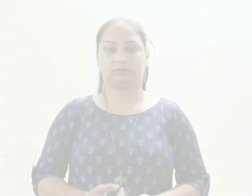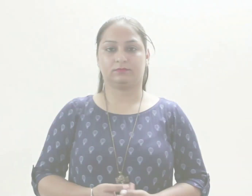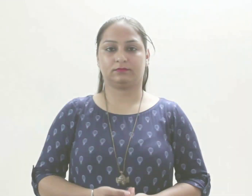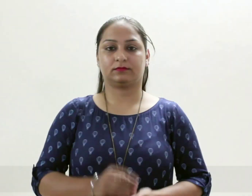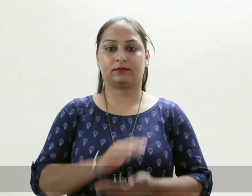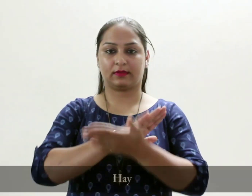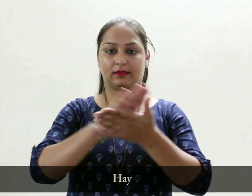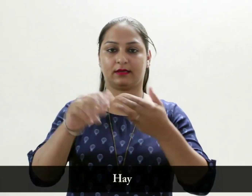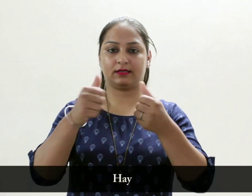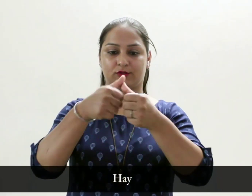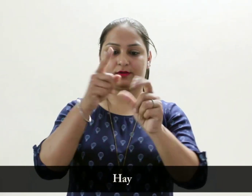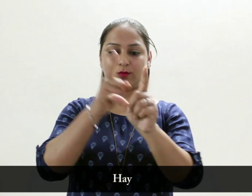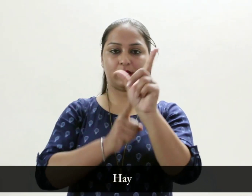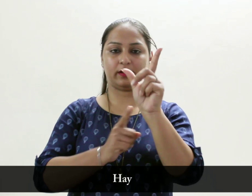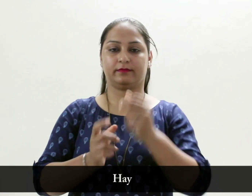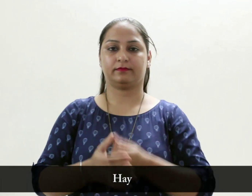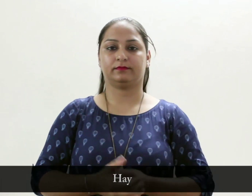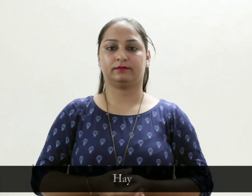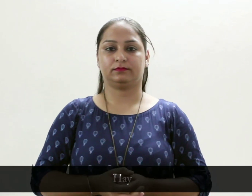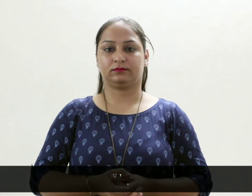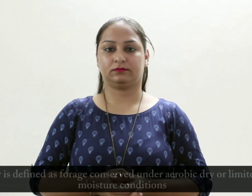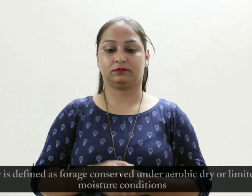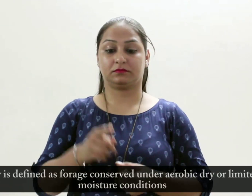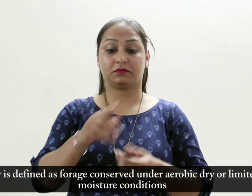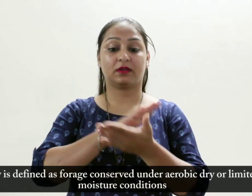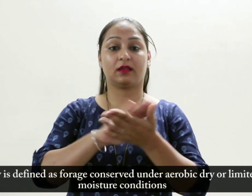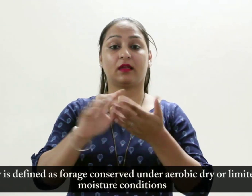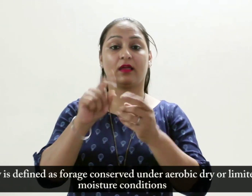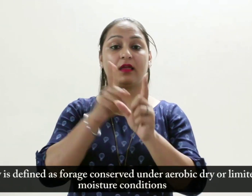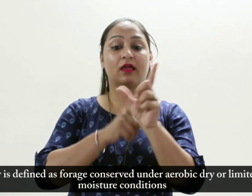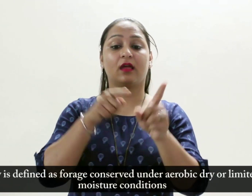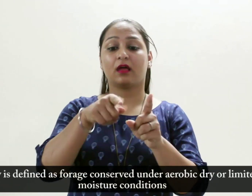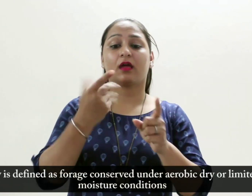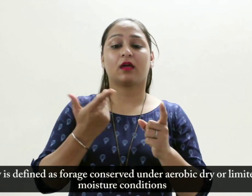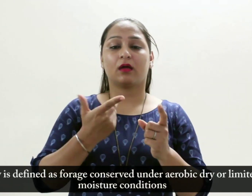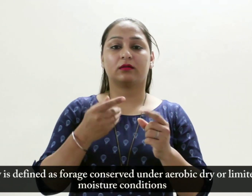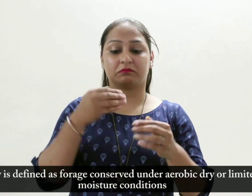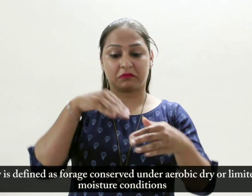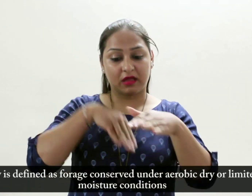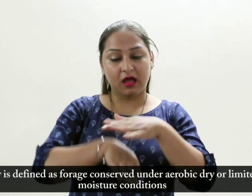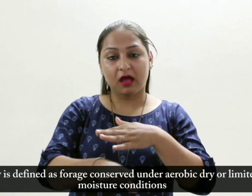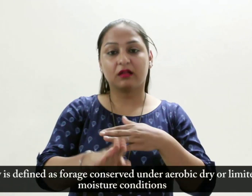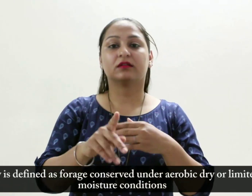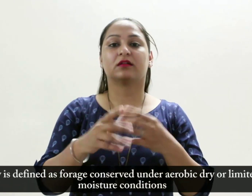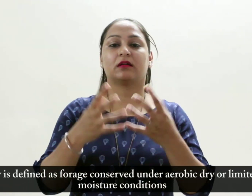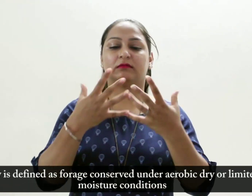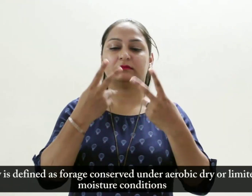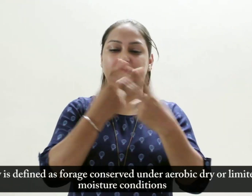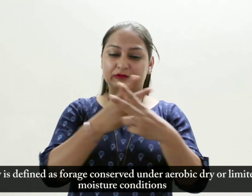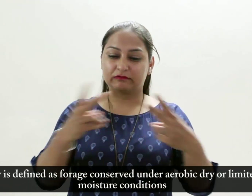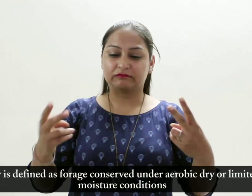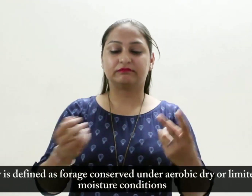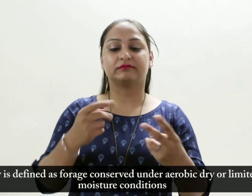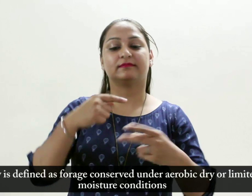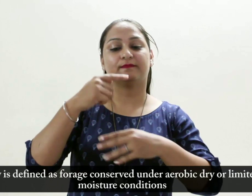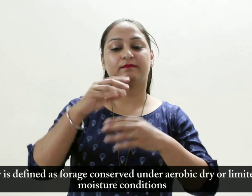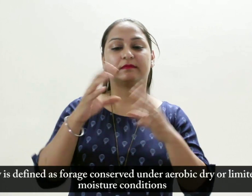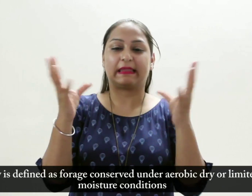हे। घास को एरोबिक सूखे या सीमित नमी की स्थिति को के तहत